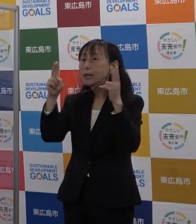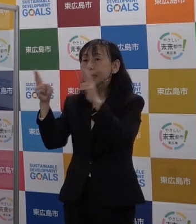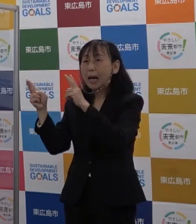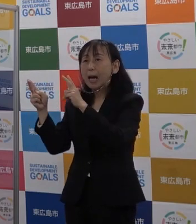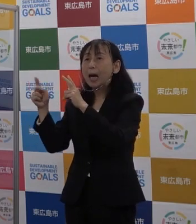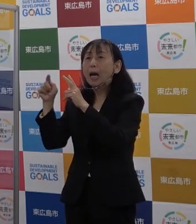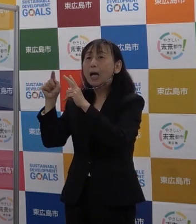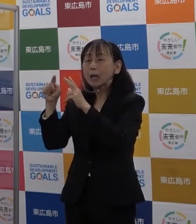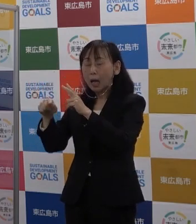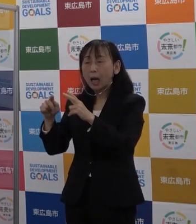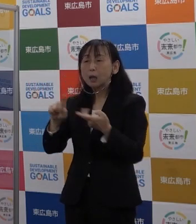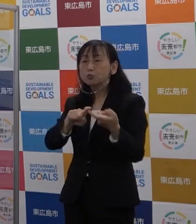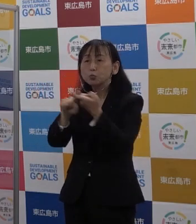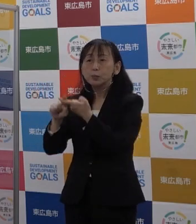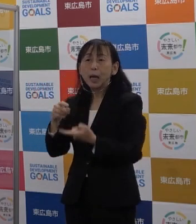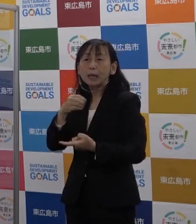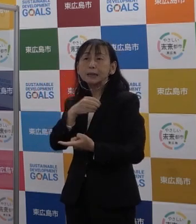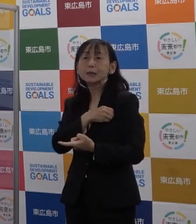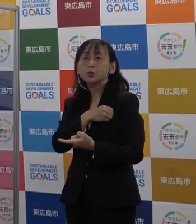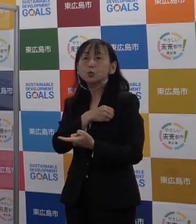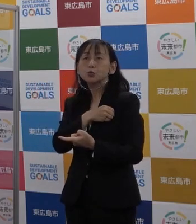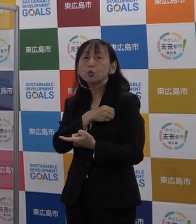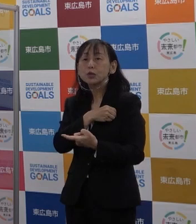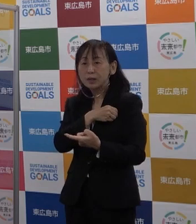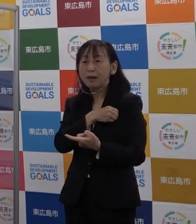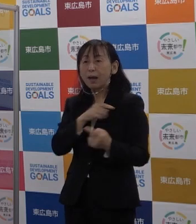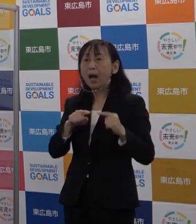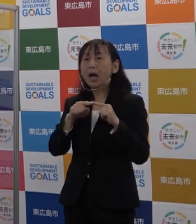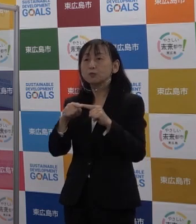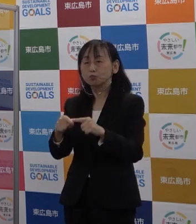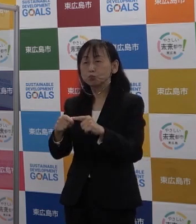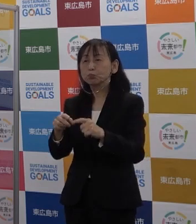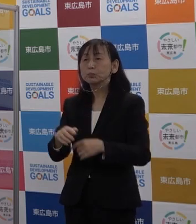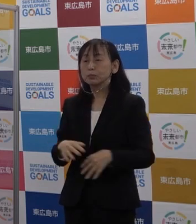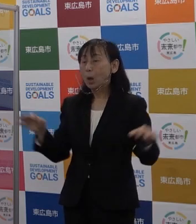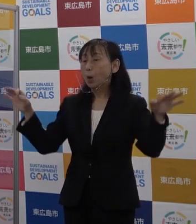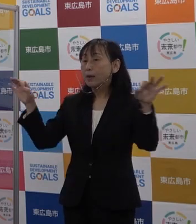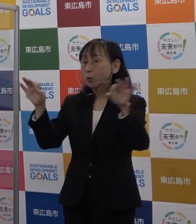あ、組合としてまず構成をしました。そして、